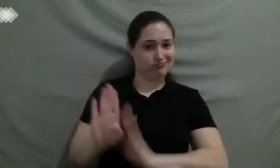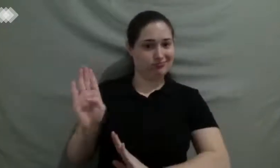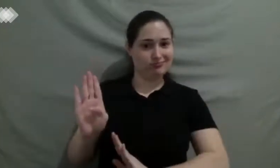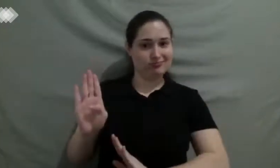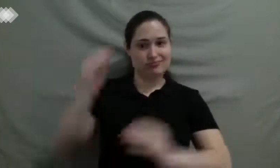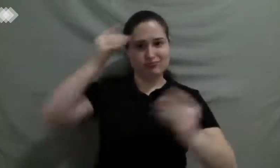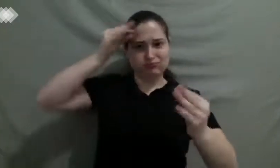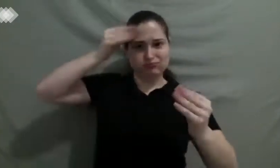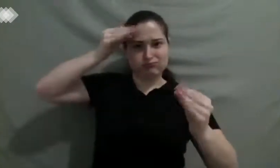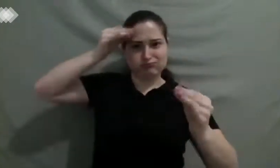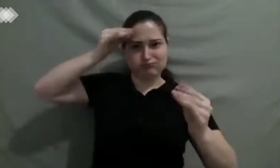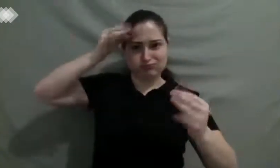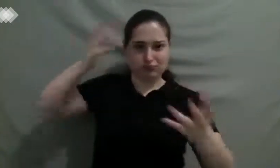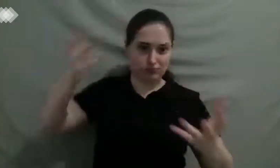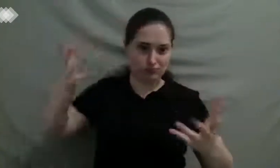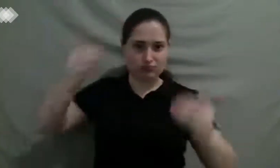parte